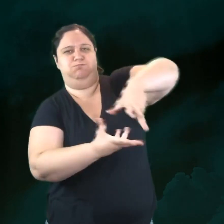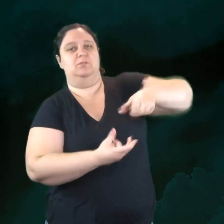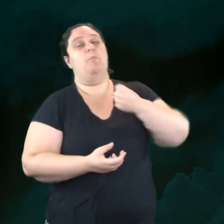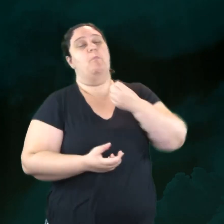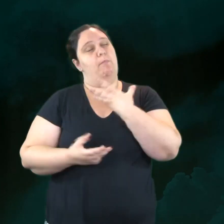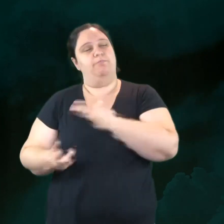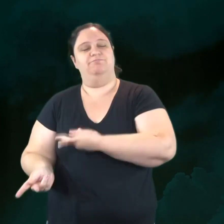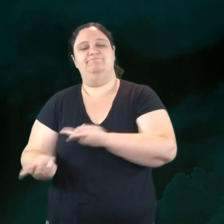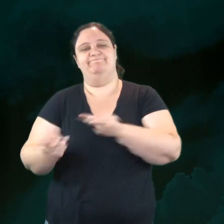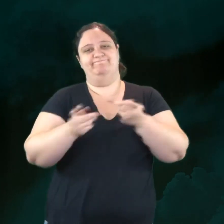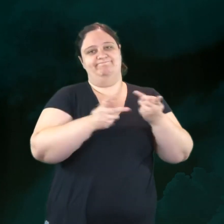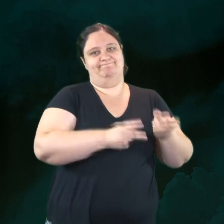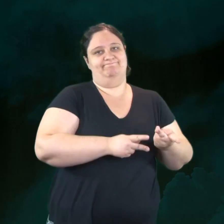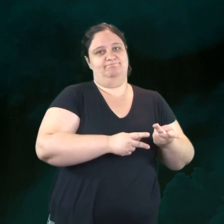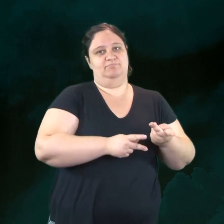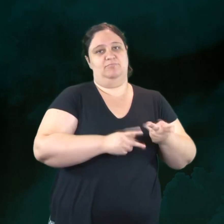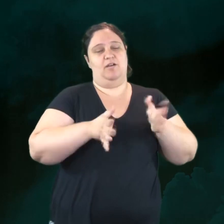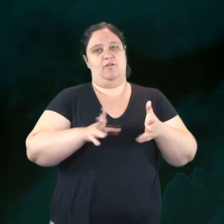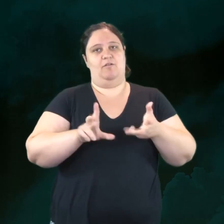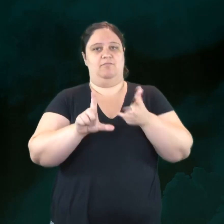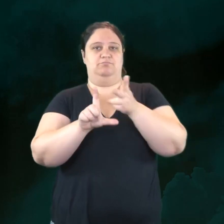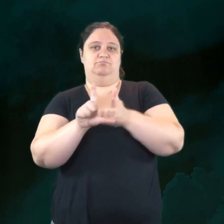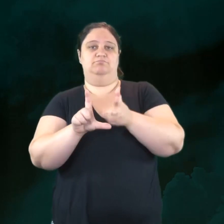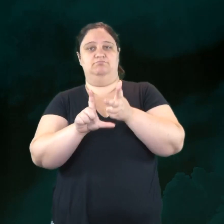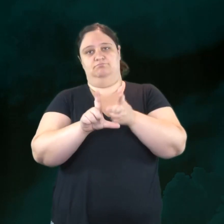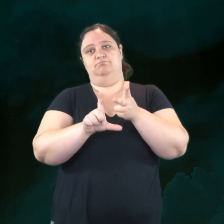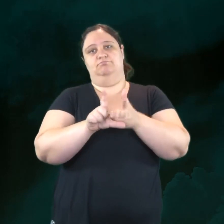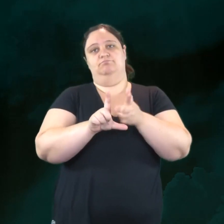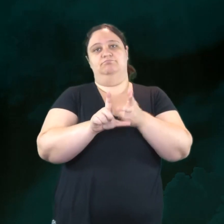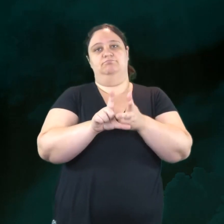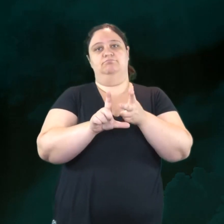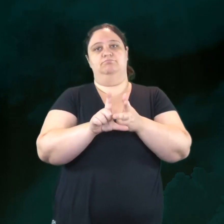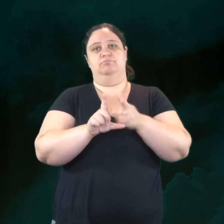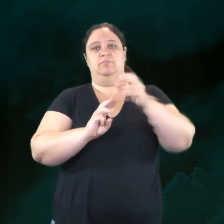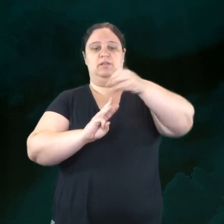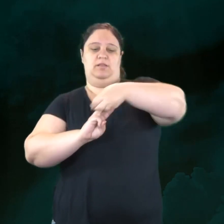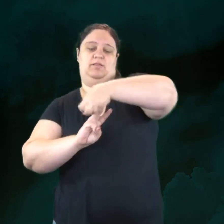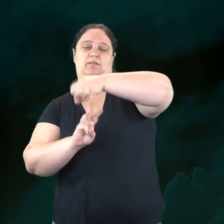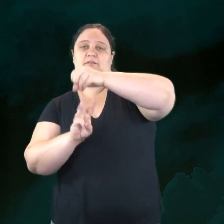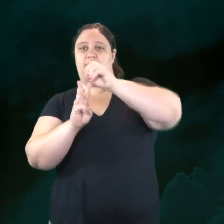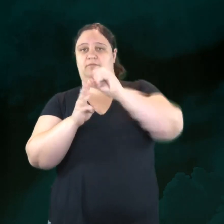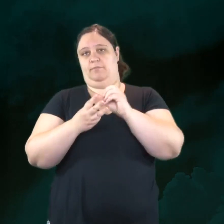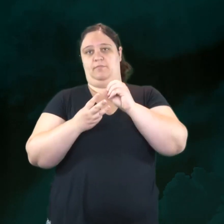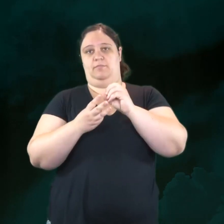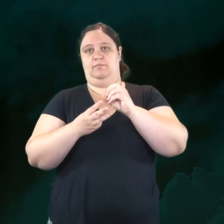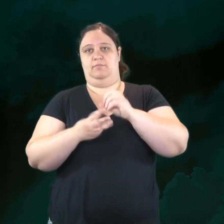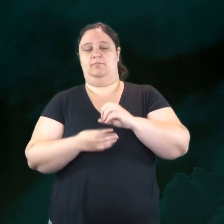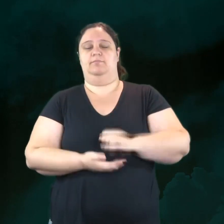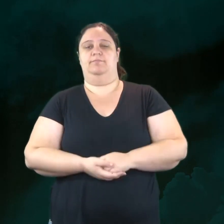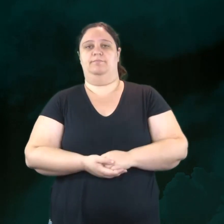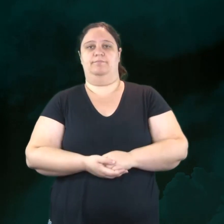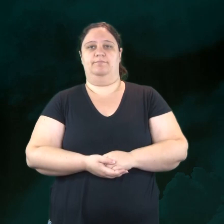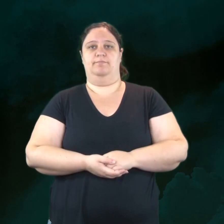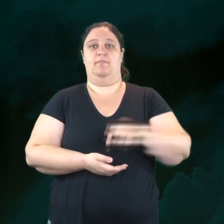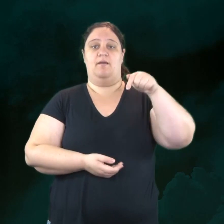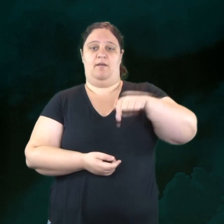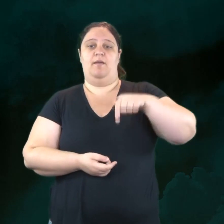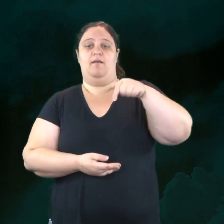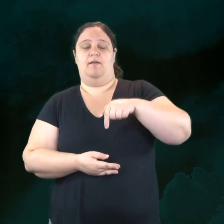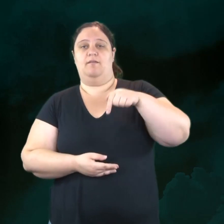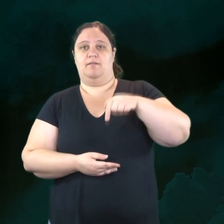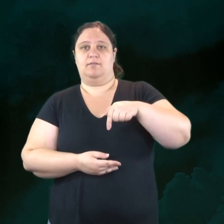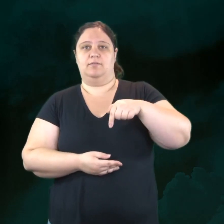bem-vindos à transmissão de mais uma transmissão do Instituto Vida para Todos, diretamente